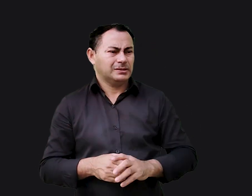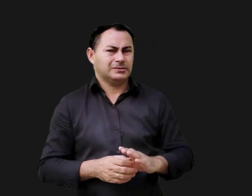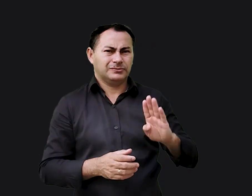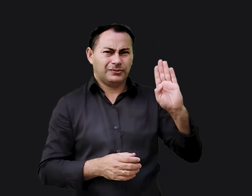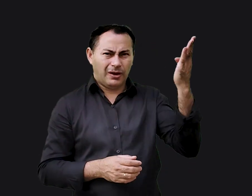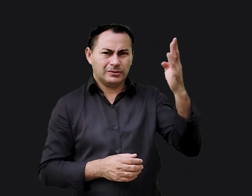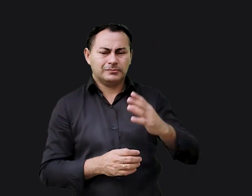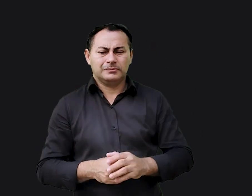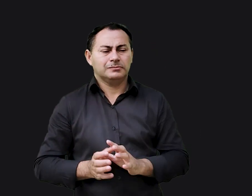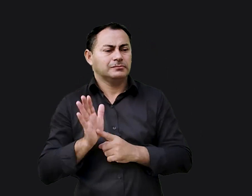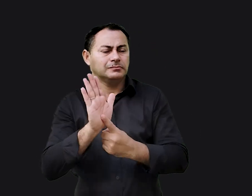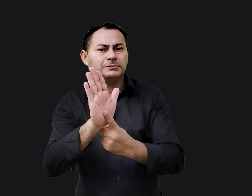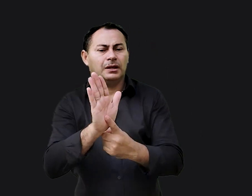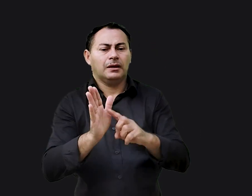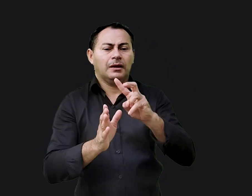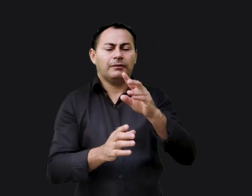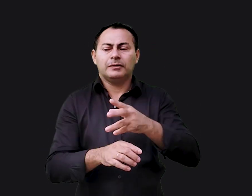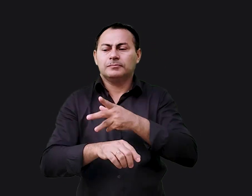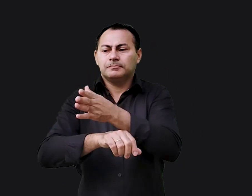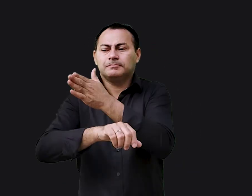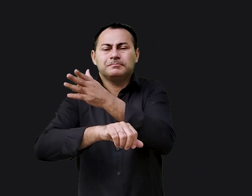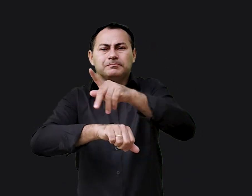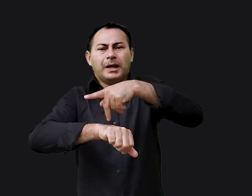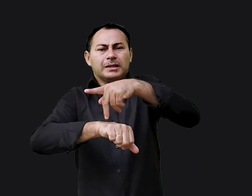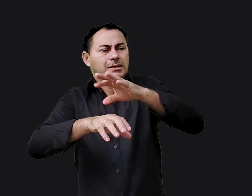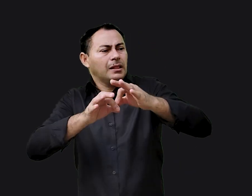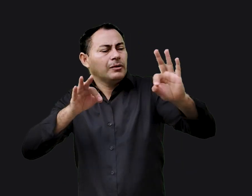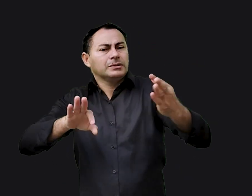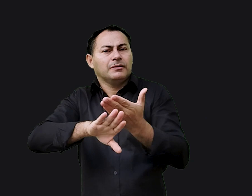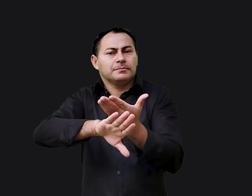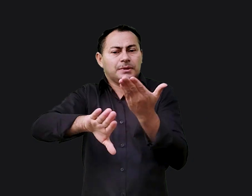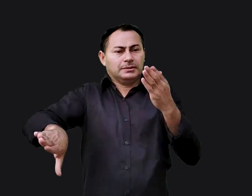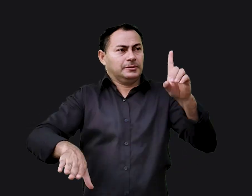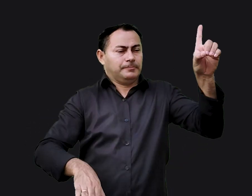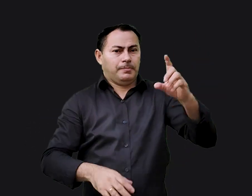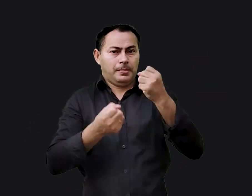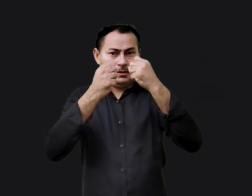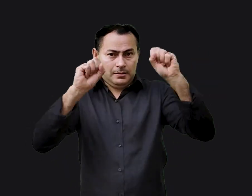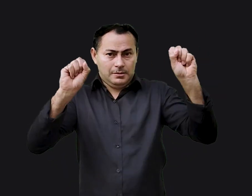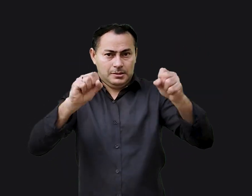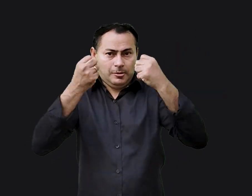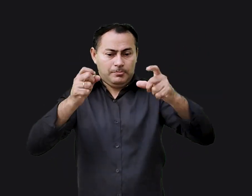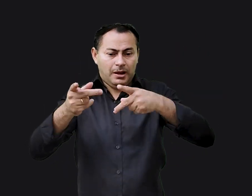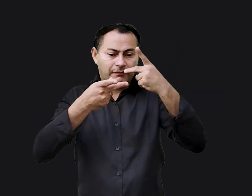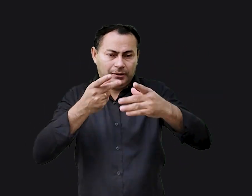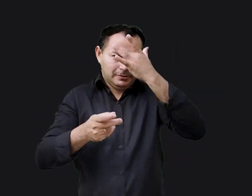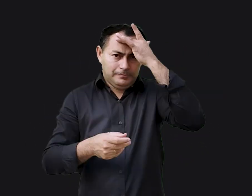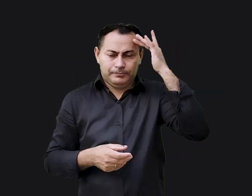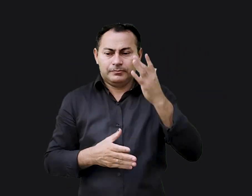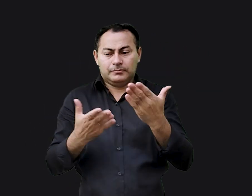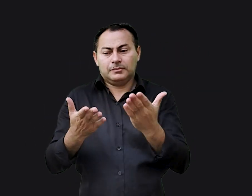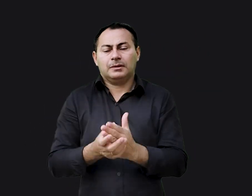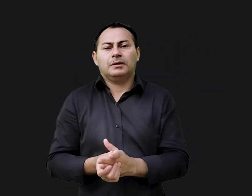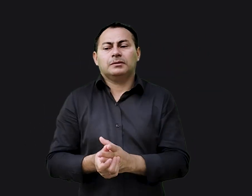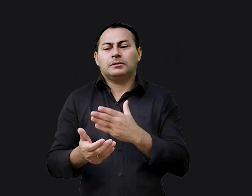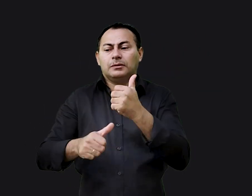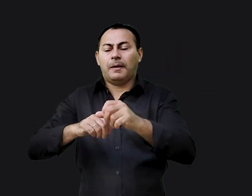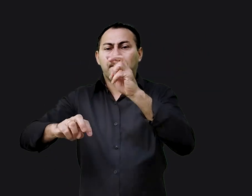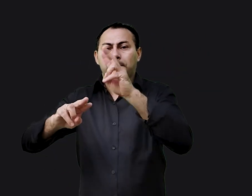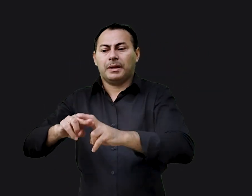pródigos rebelam-se e vão para países distantes o salmista diz que essas pessoas acabam